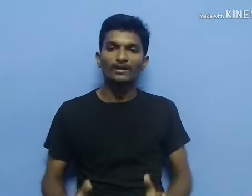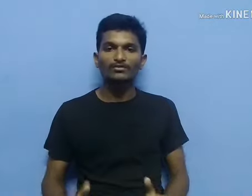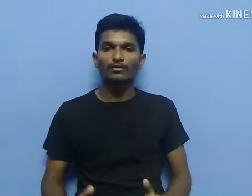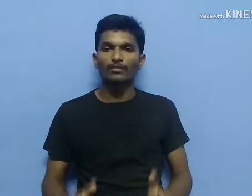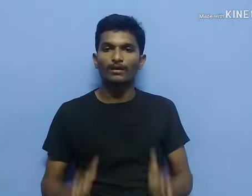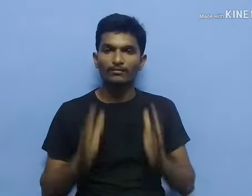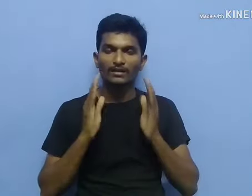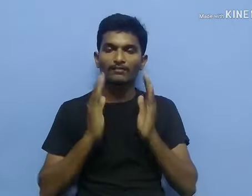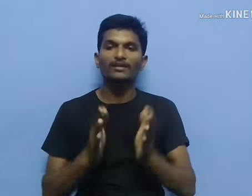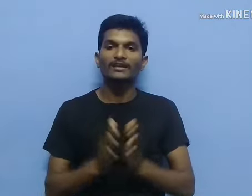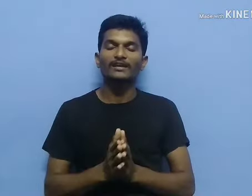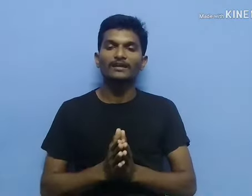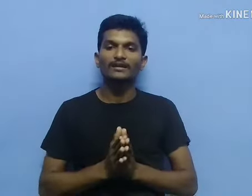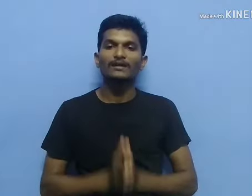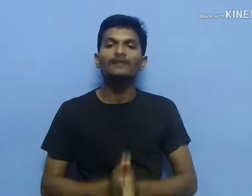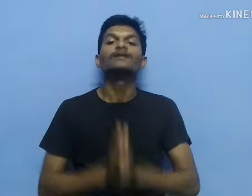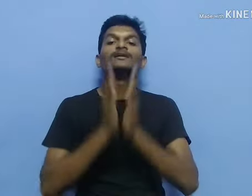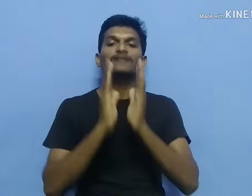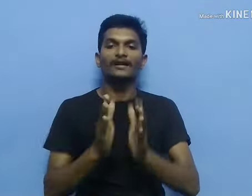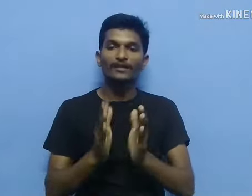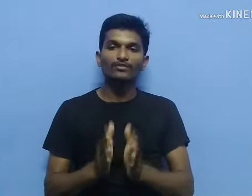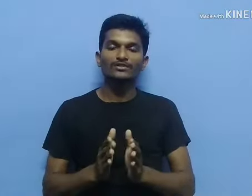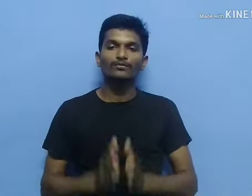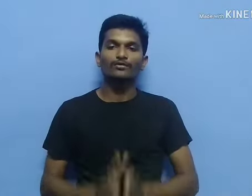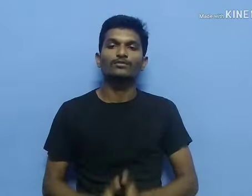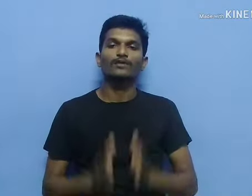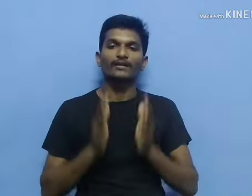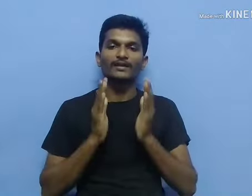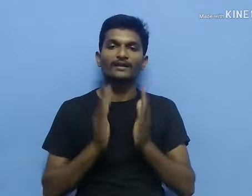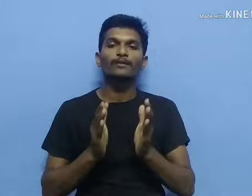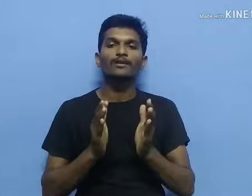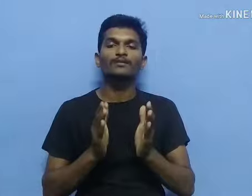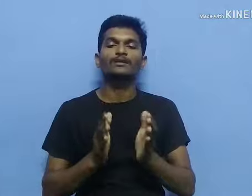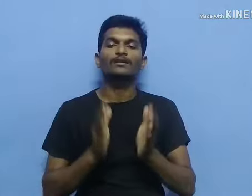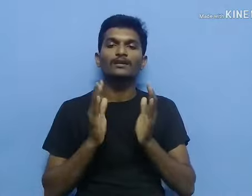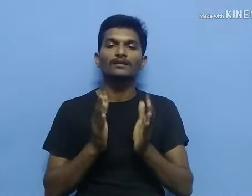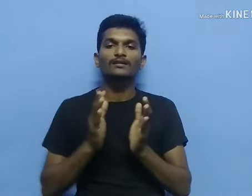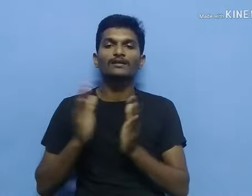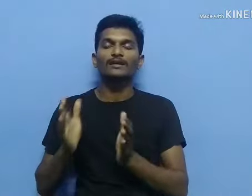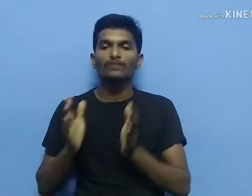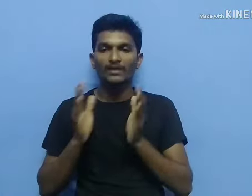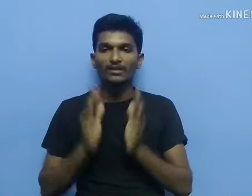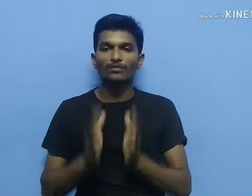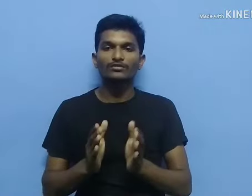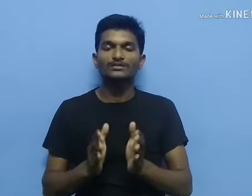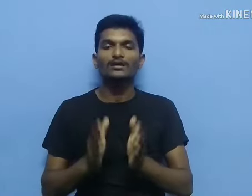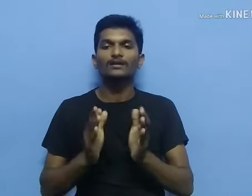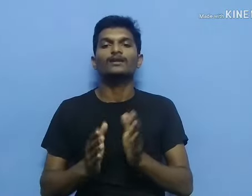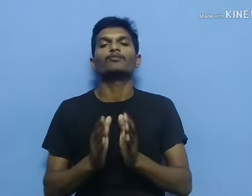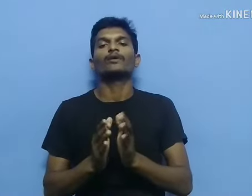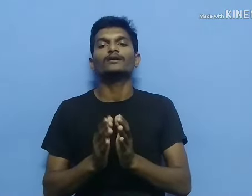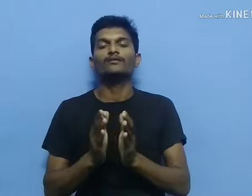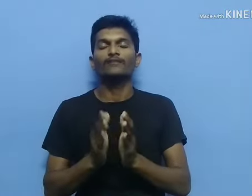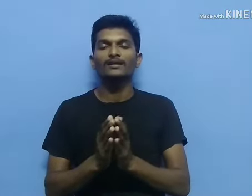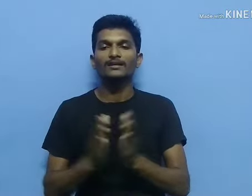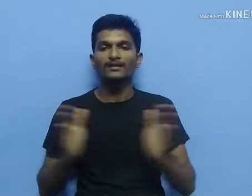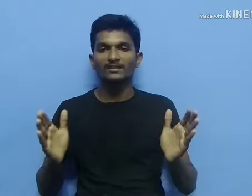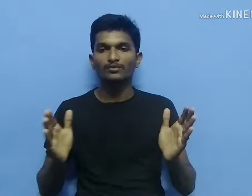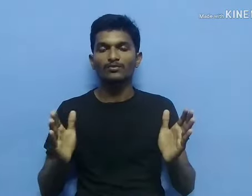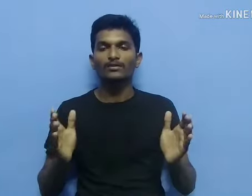வழி சொல்லுப்பா அப்படிங்கிற மாதிரி நீங்கள் கேட்டிங்கன்னா தண்ணி குடித்தா போதும். அதுக்கு எந்த மாதிரி மெத்தடில் எந்தெந்த டைமில் நீங்கள் குடித்தா நம்ம வெயிட்டை இன்க்ரீஸ் பண்ண முடியும்,